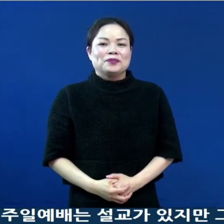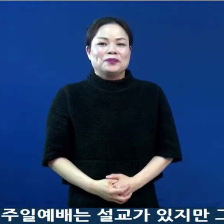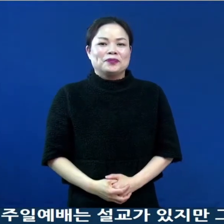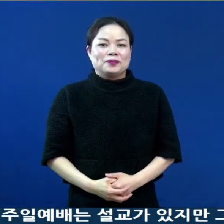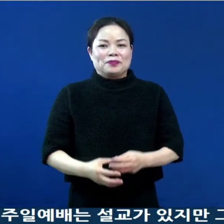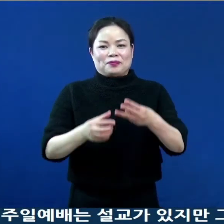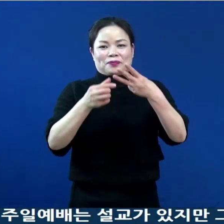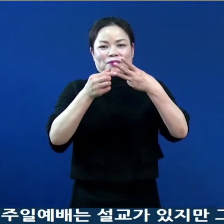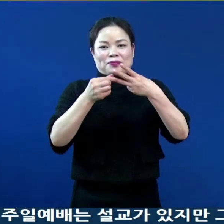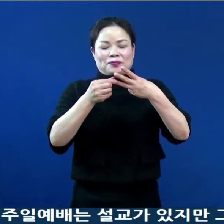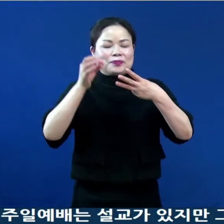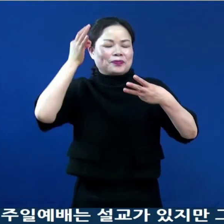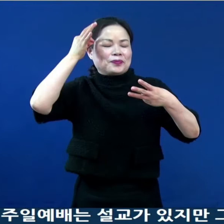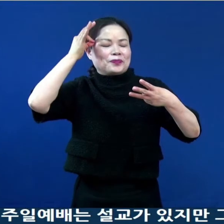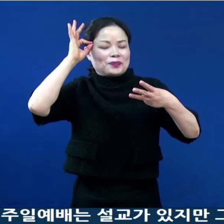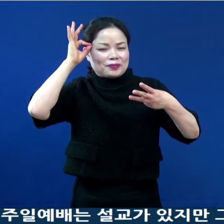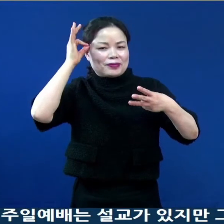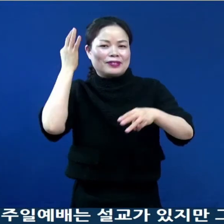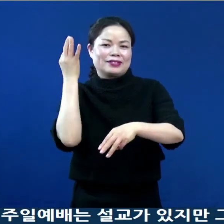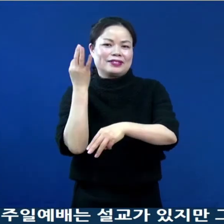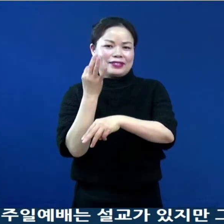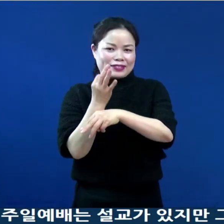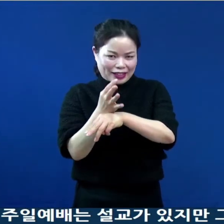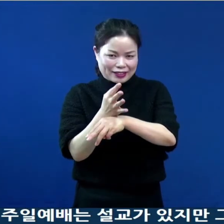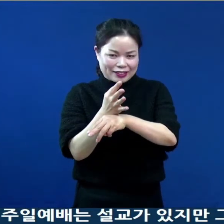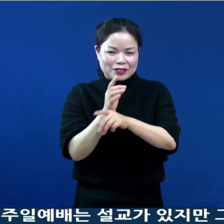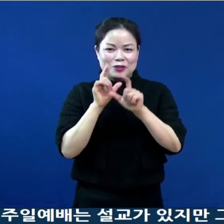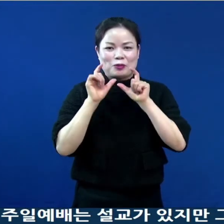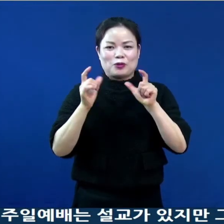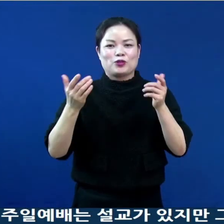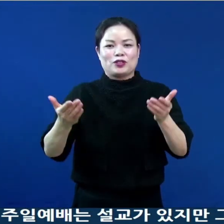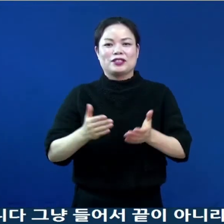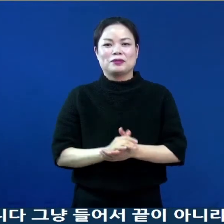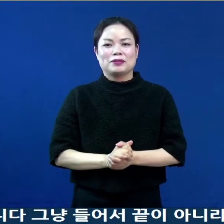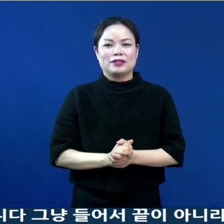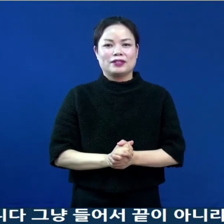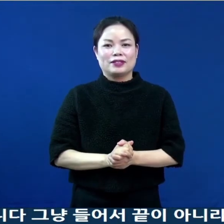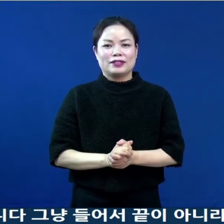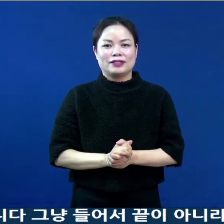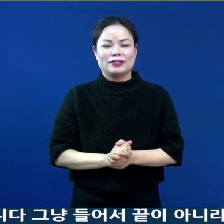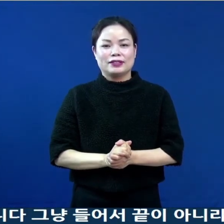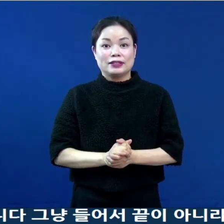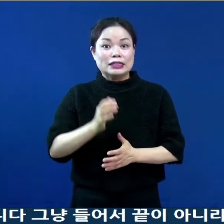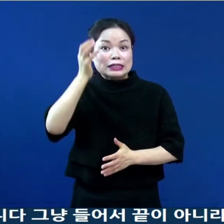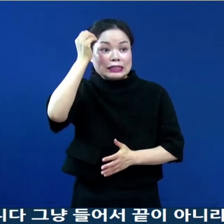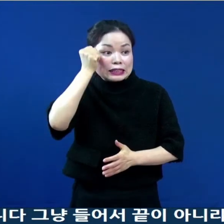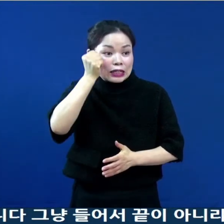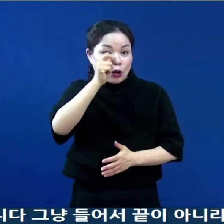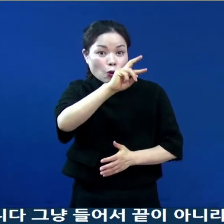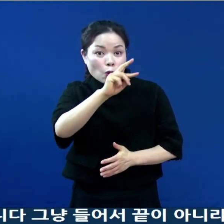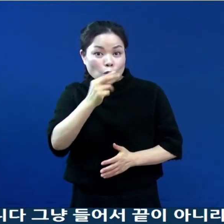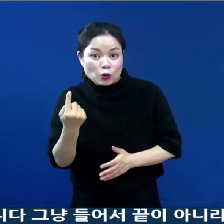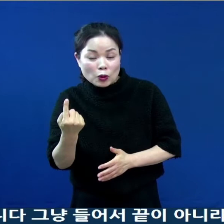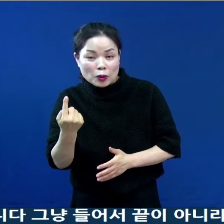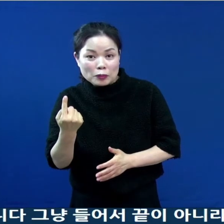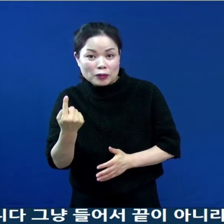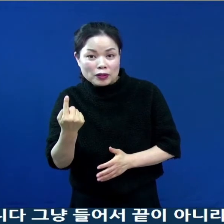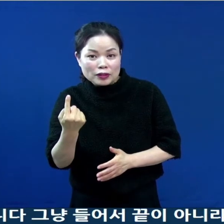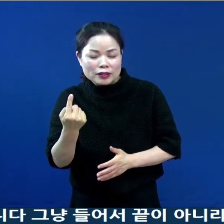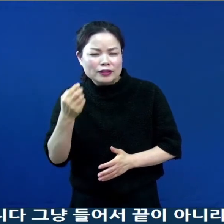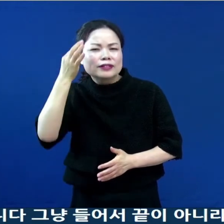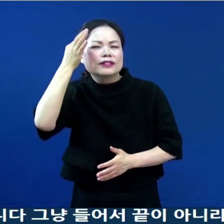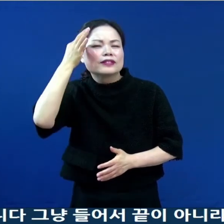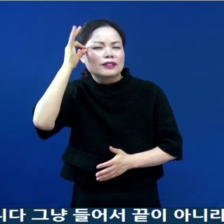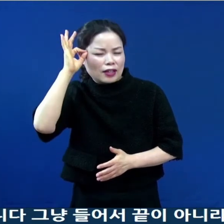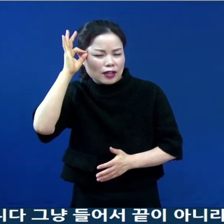자, 세 번째, 깨어있으라. 이 부분은 간단히 선포하겠습니다. 기억하고 돌아간 다음에 깨어있어야 됩니다. 이것이 주